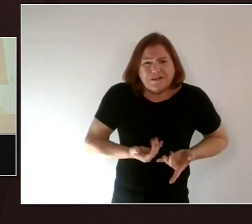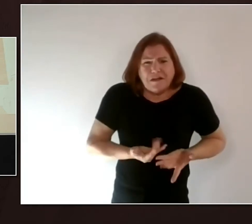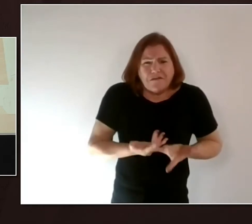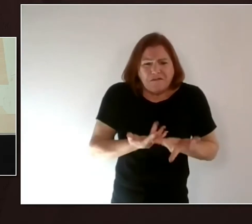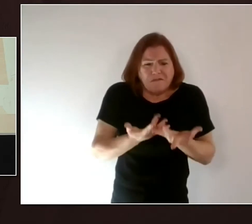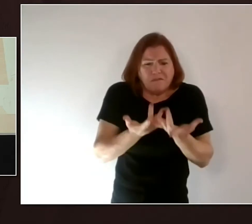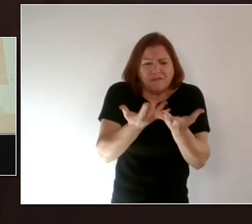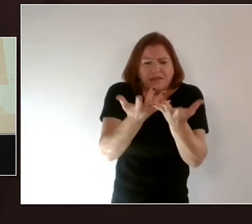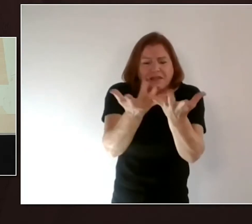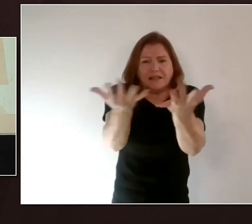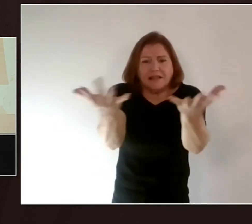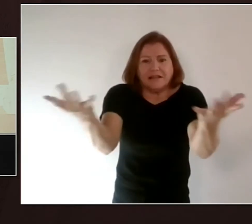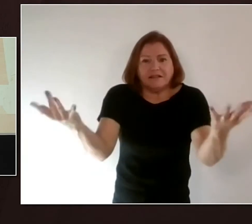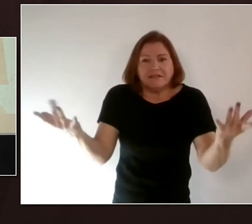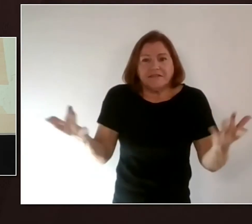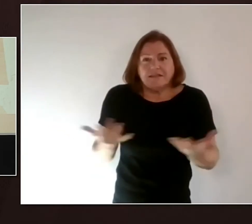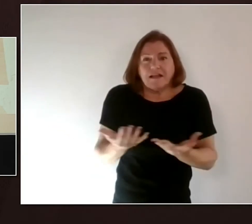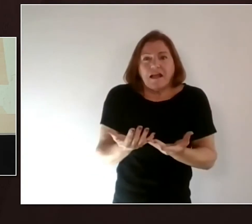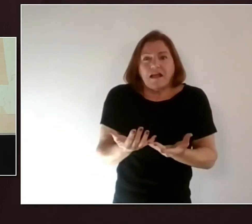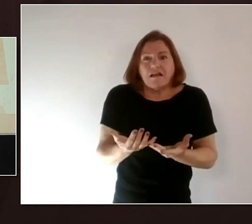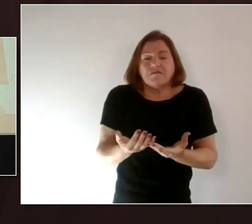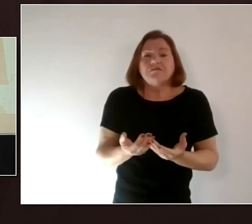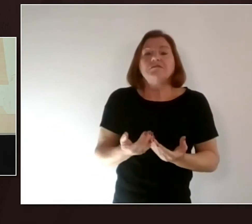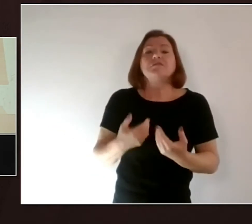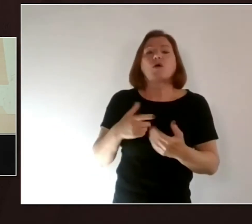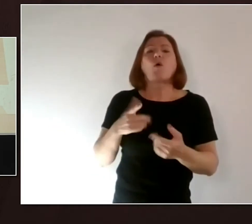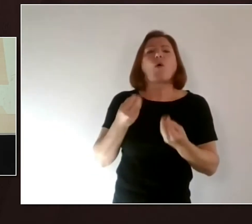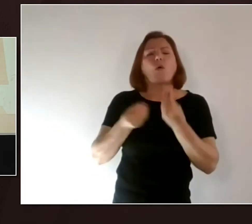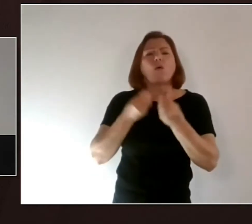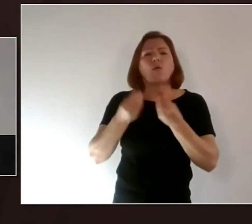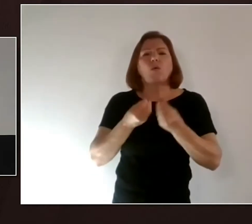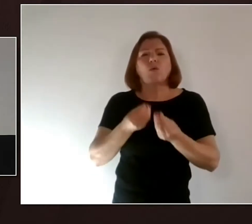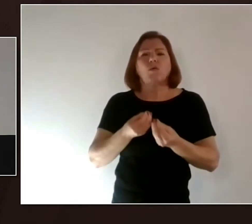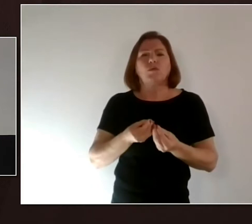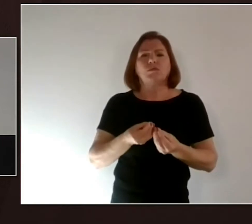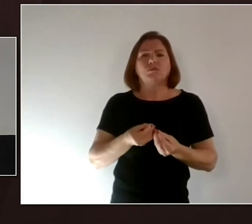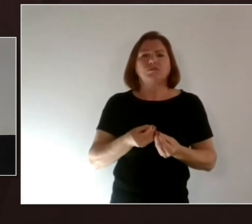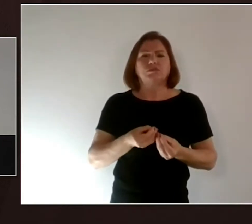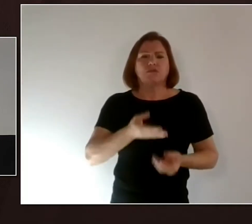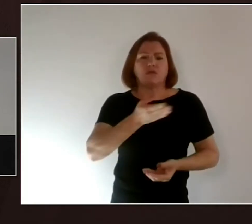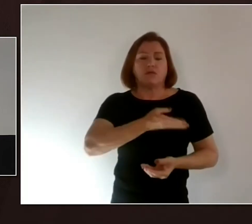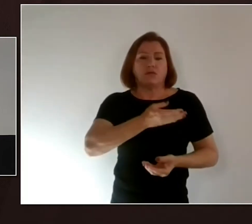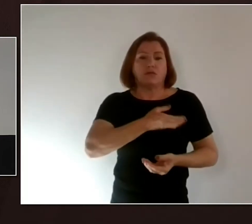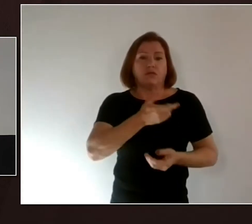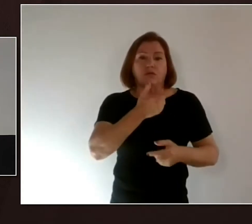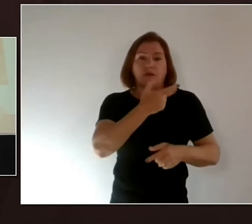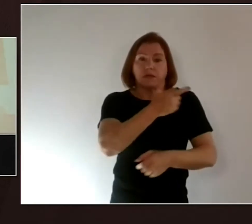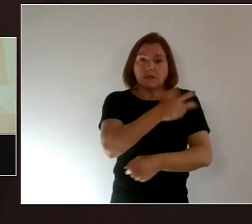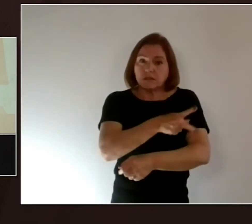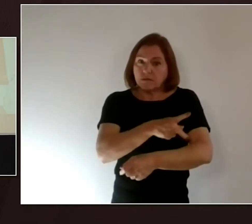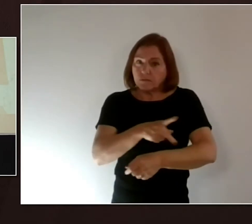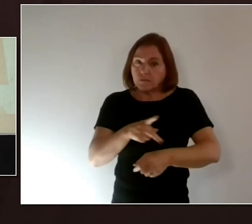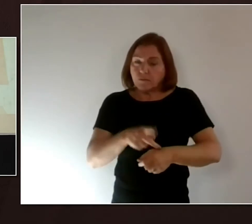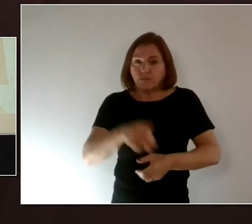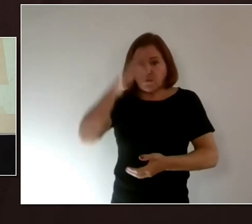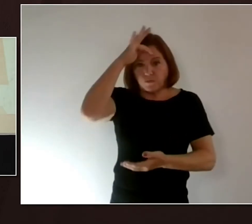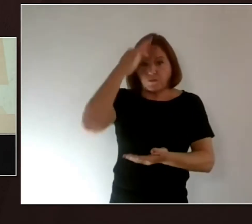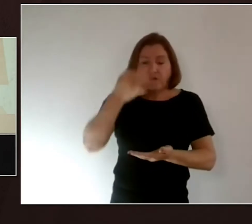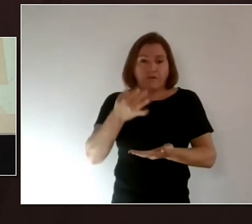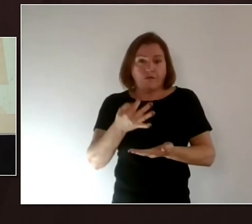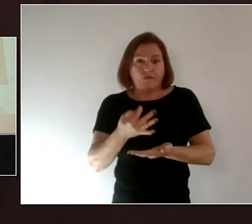Procede do coração puro, consciência boa e de fé sem hipocrisia, sem fingimento, não é